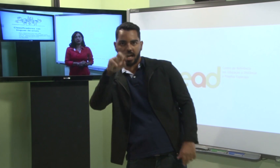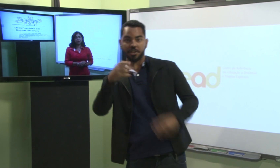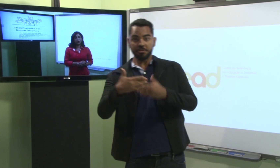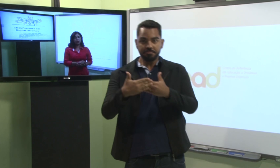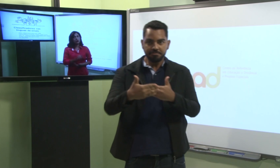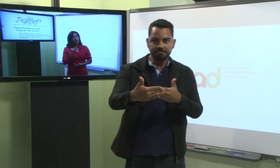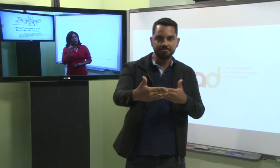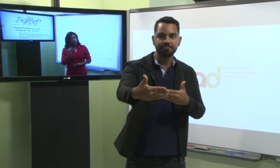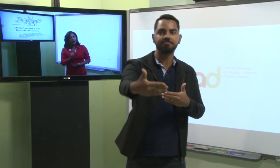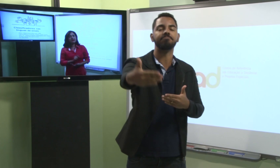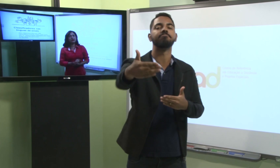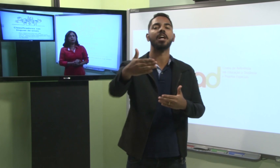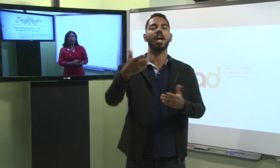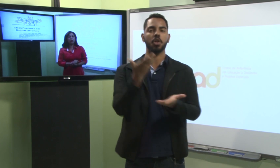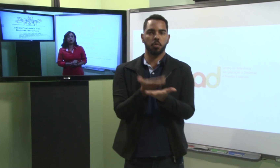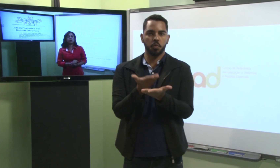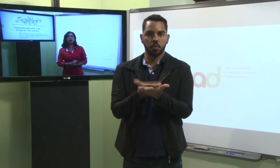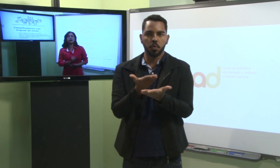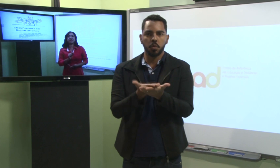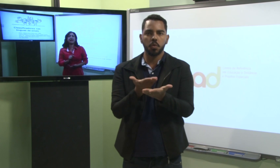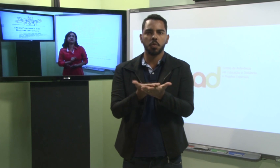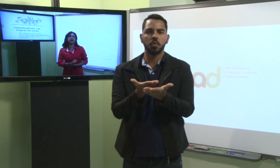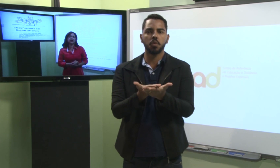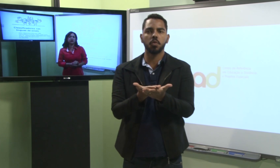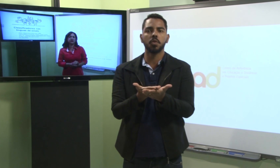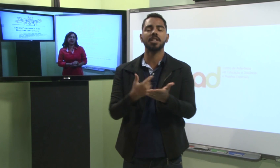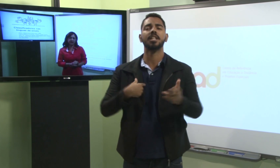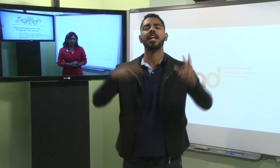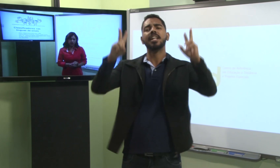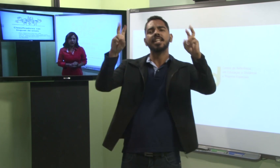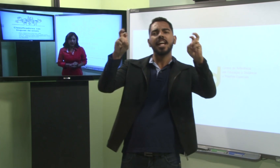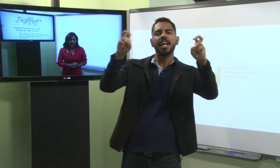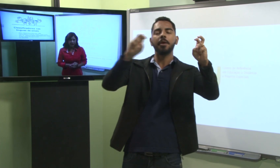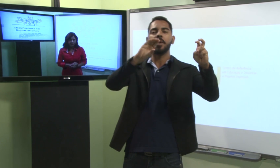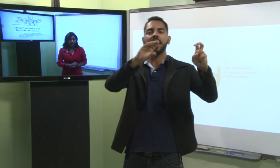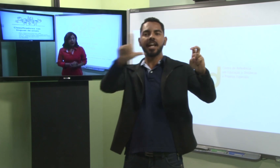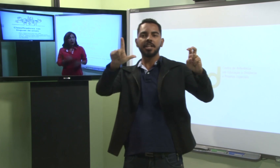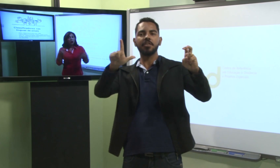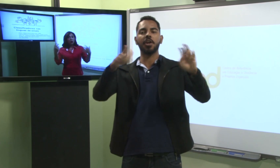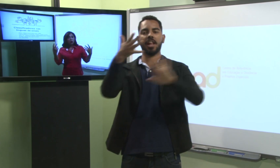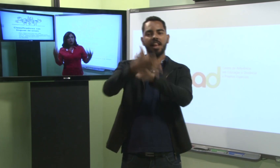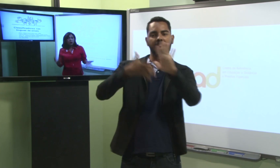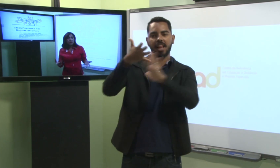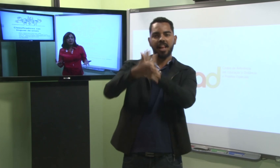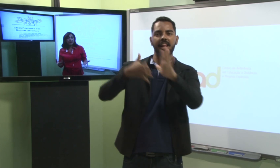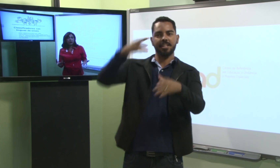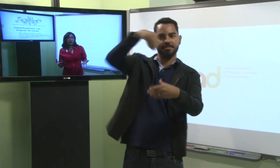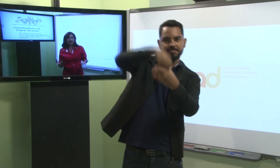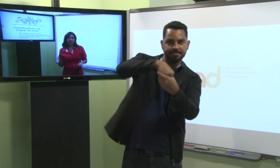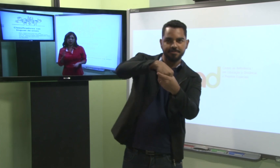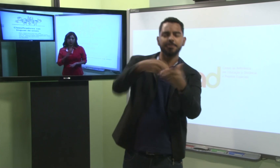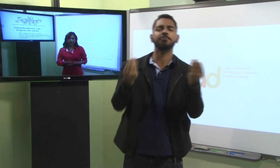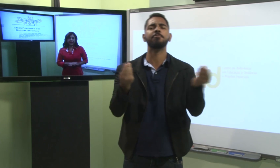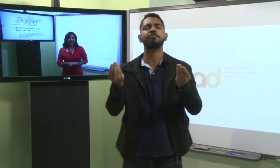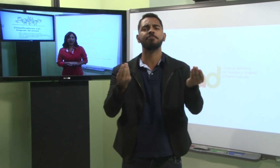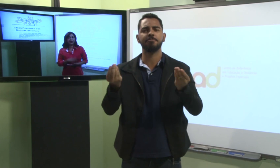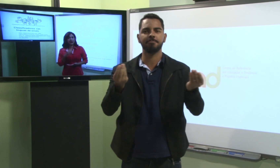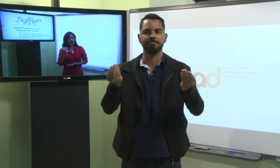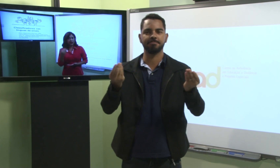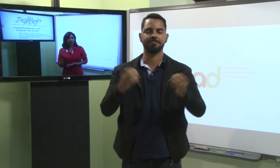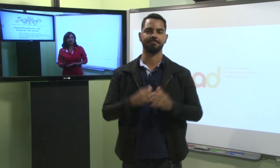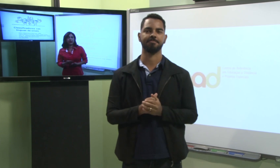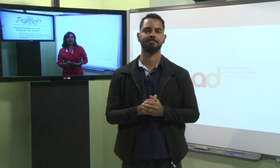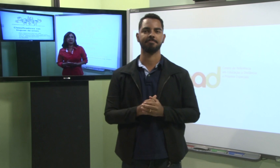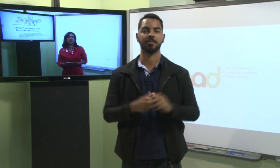nossos estudos, conhecendo um pouco sobre os classificadores nas línguas de sinais. Como também aconteceu na aula passada,